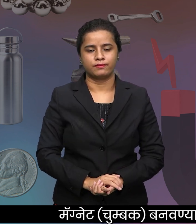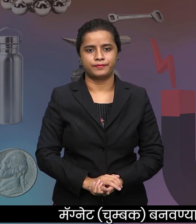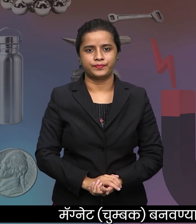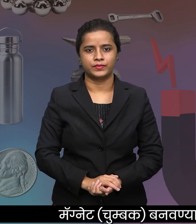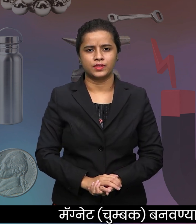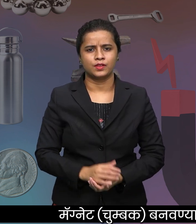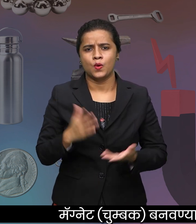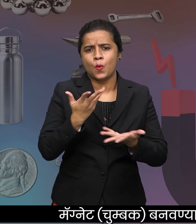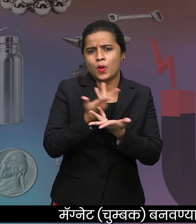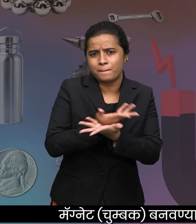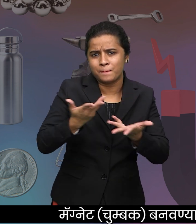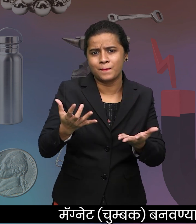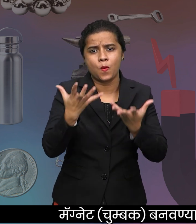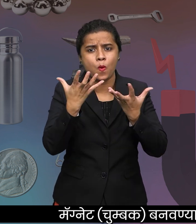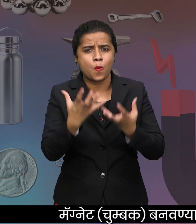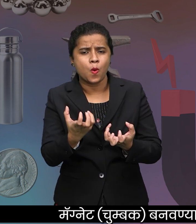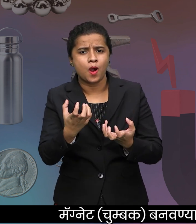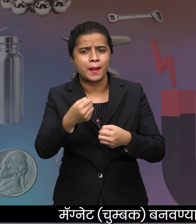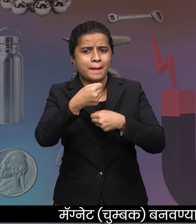चुंबक बनवण्यासाठी कोणती सामग्री आवश्यक आहे?